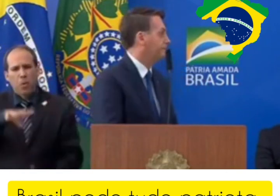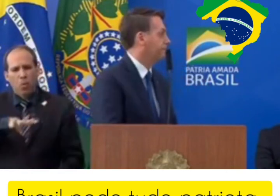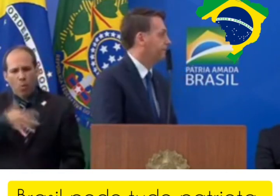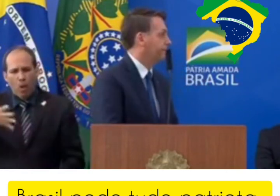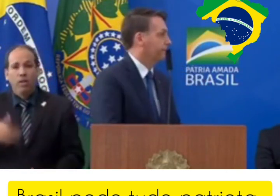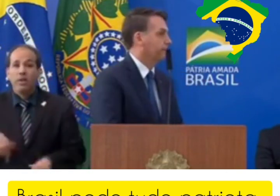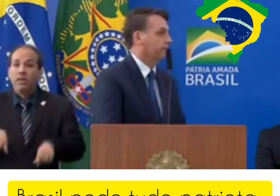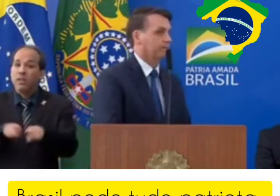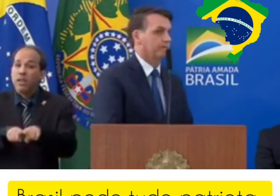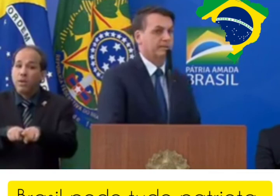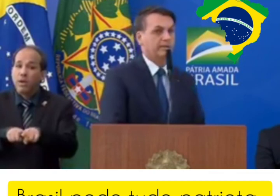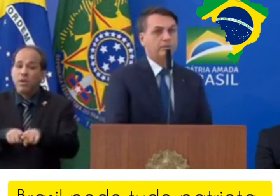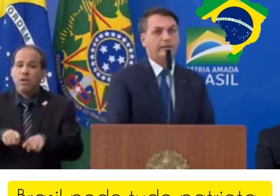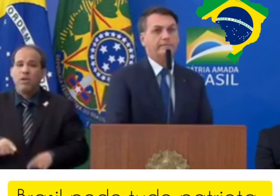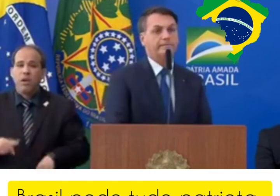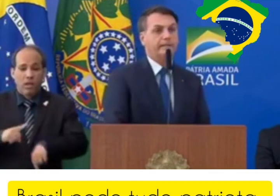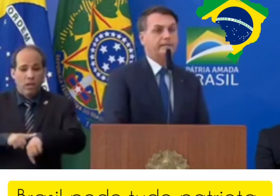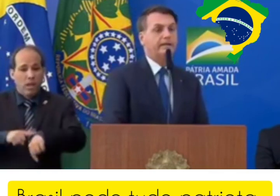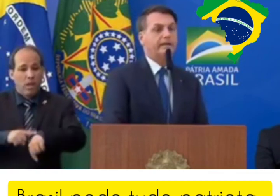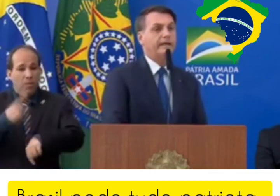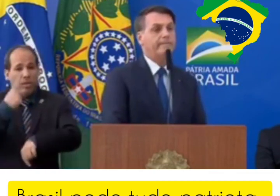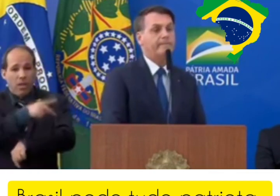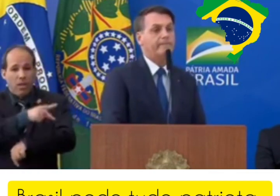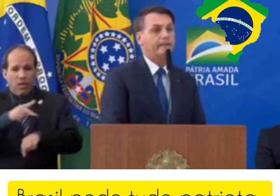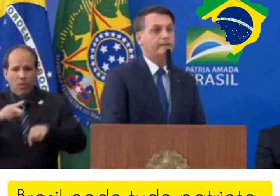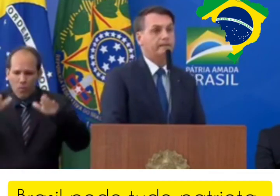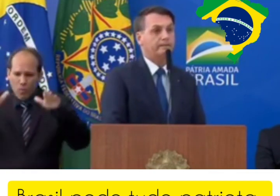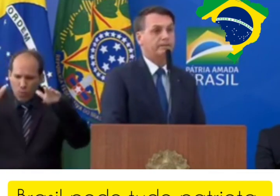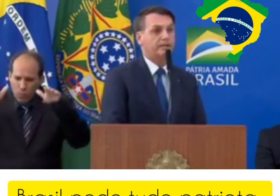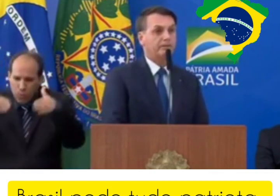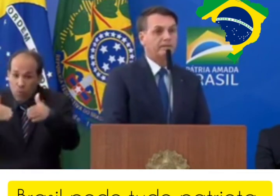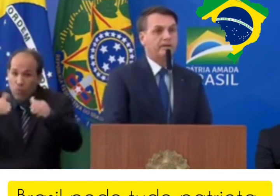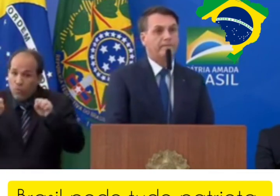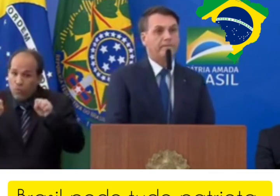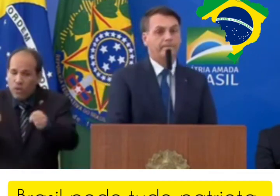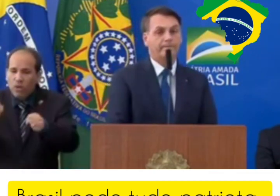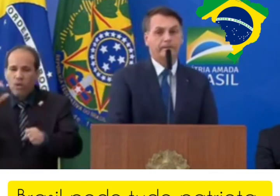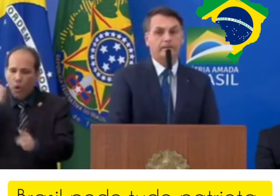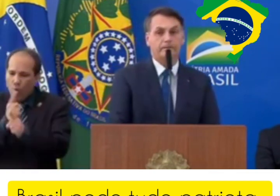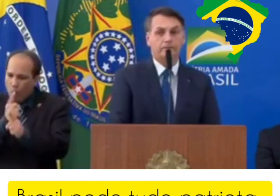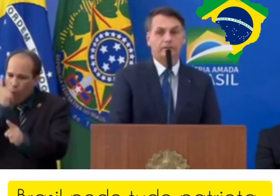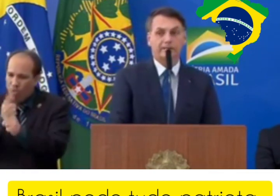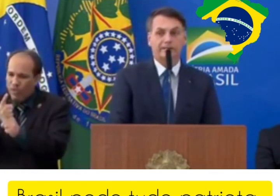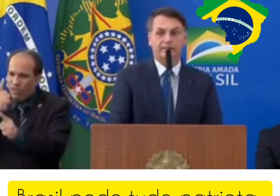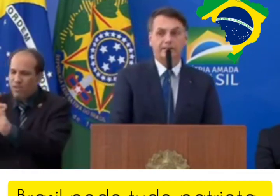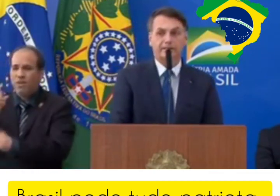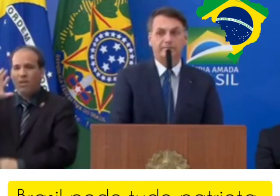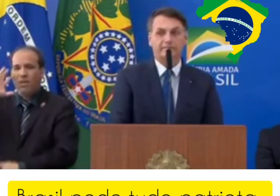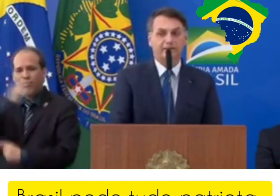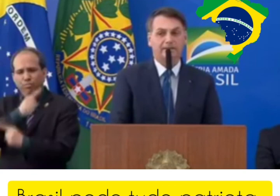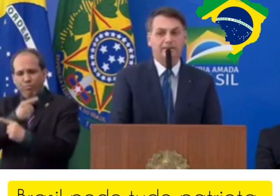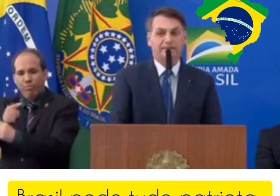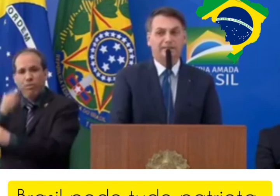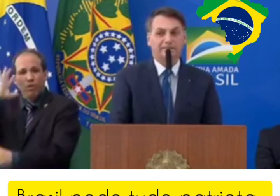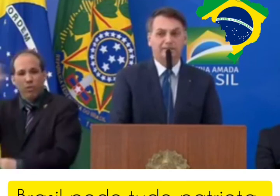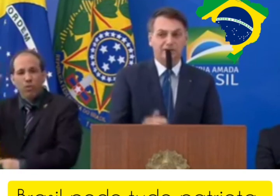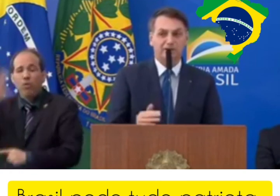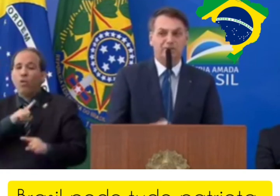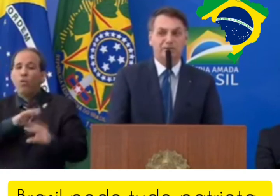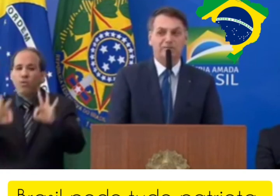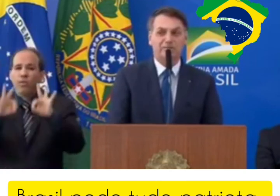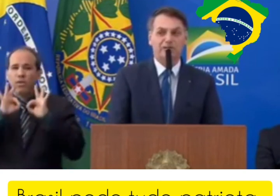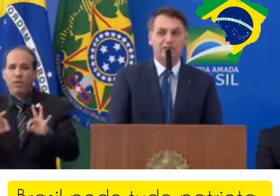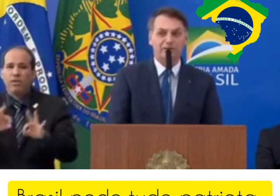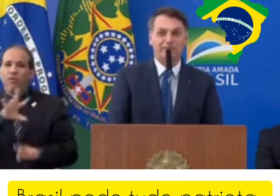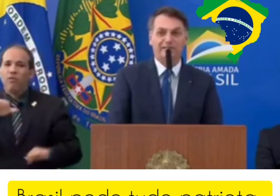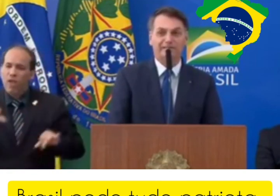tempo que você agora dedicará em buscar a solução. Com toda certeza, vai